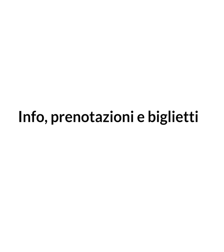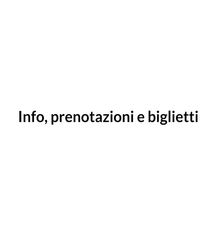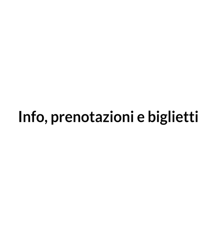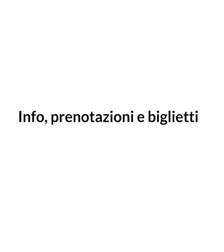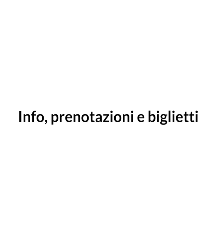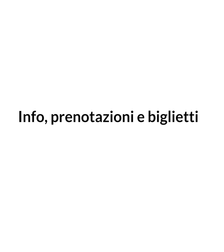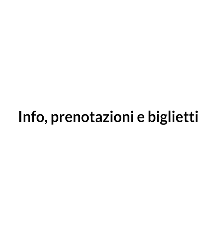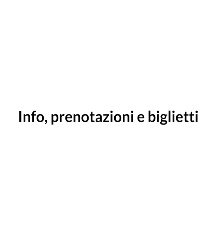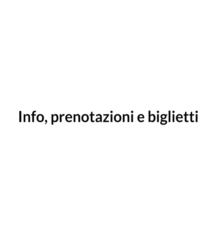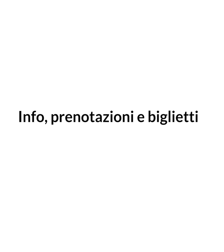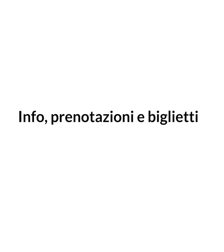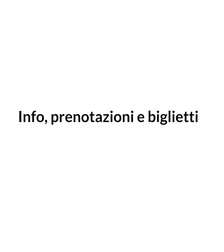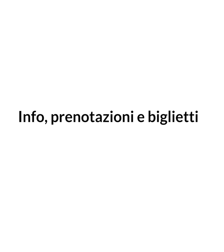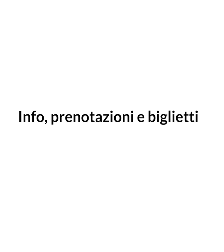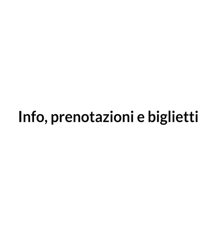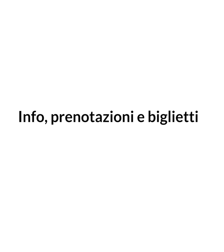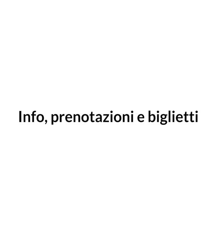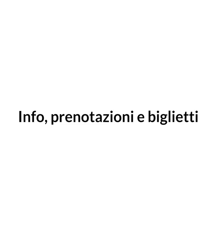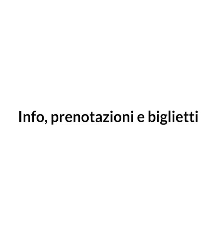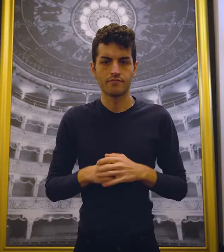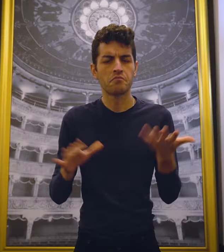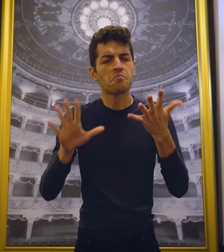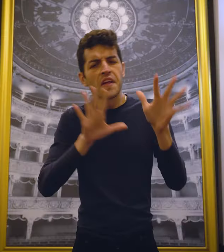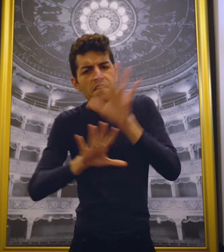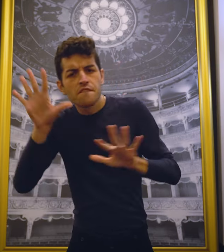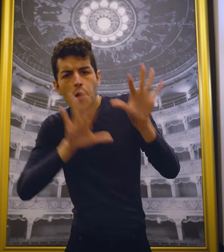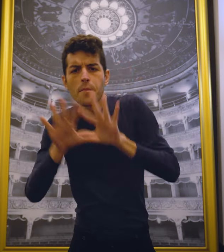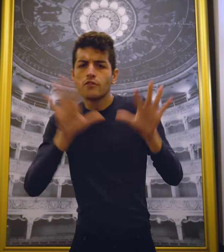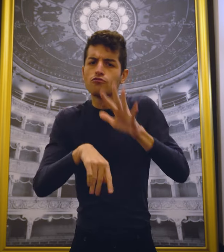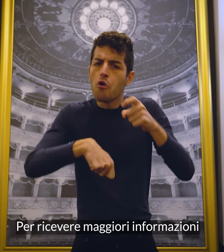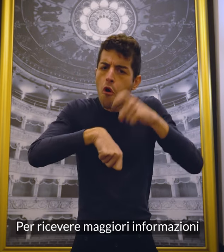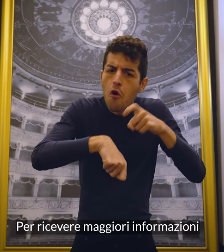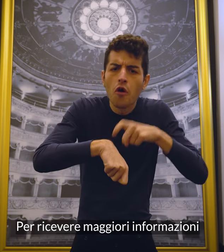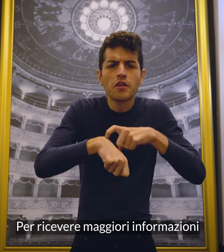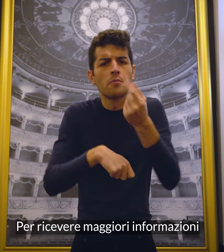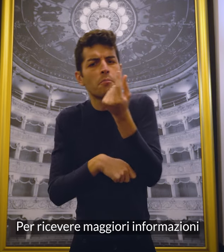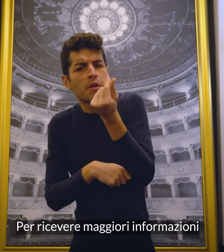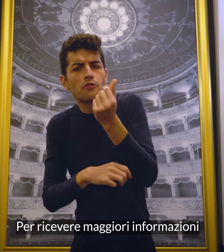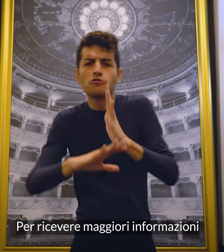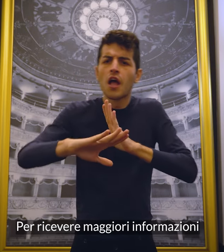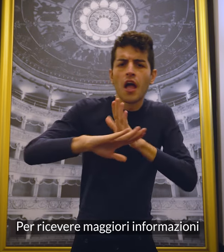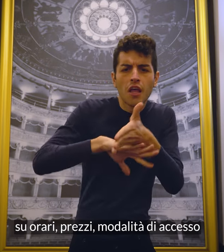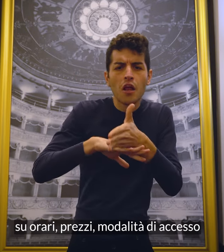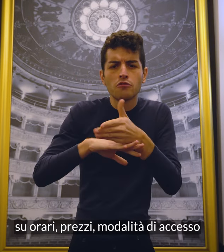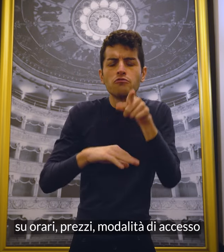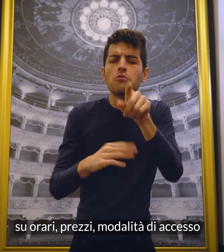info prenotazioni e biglietti per ricevere maggiori informazioni su orari